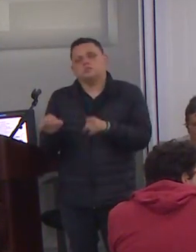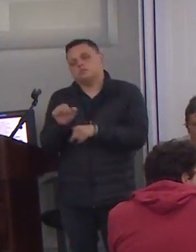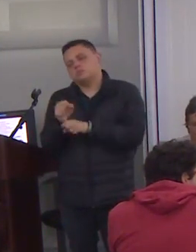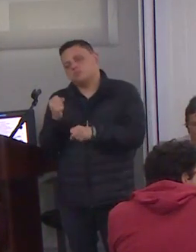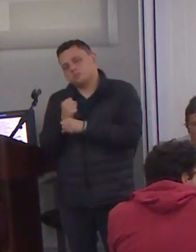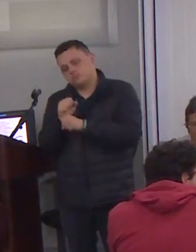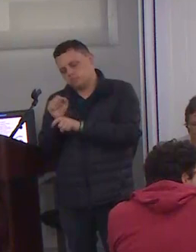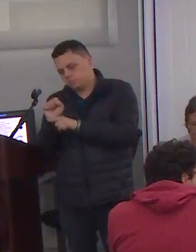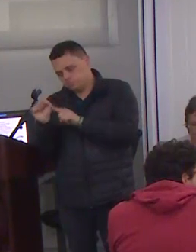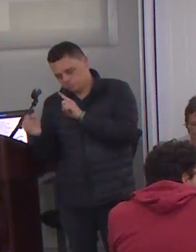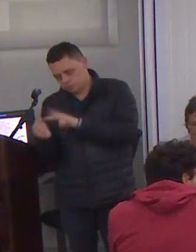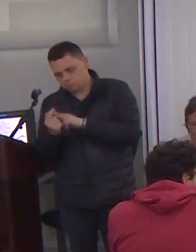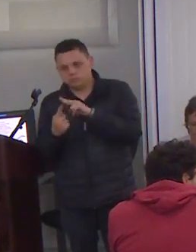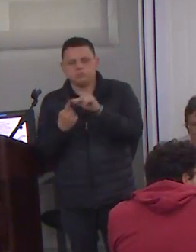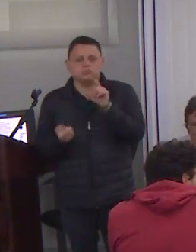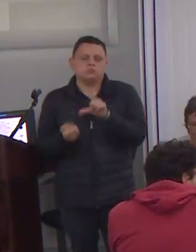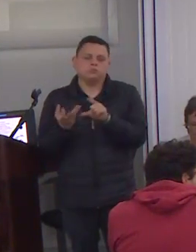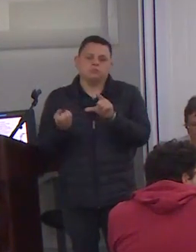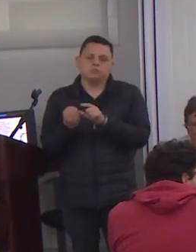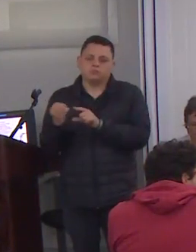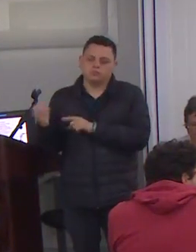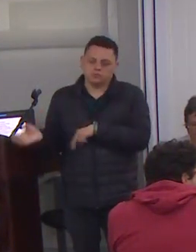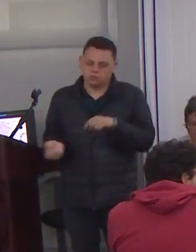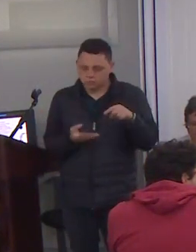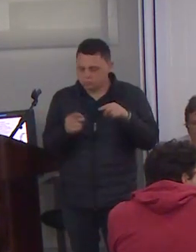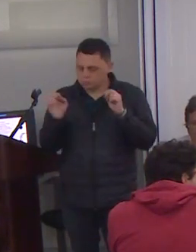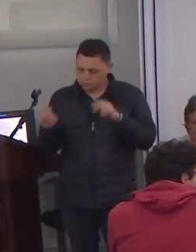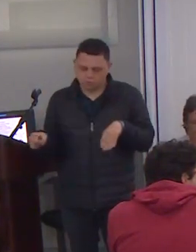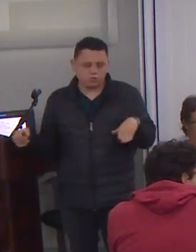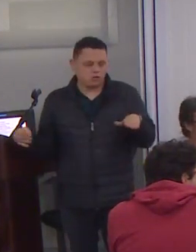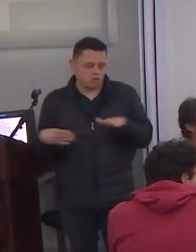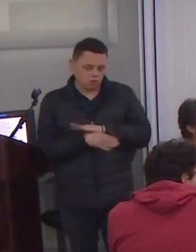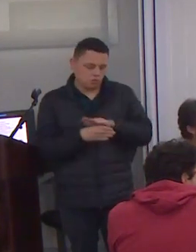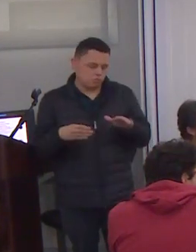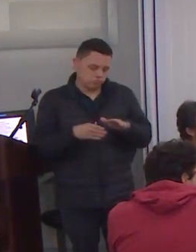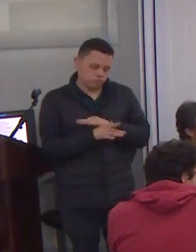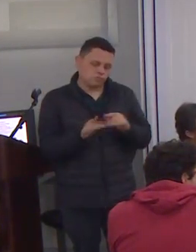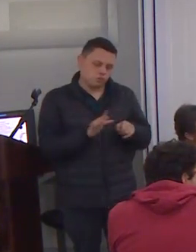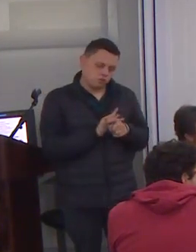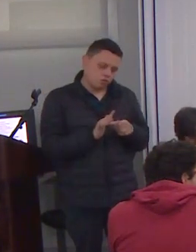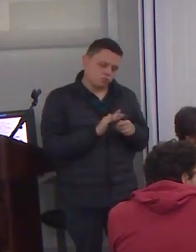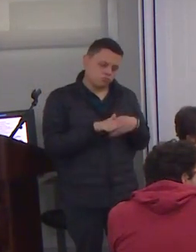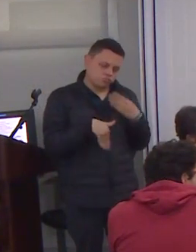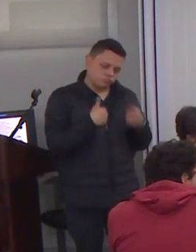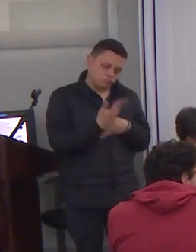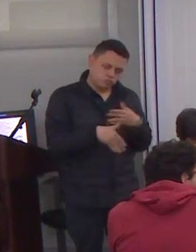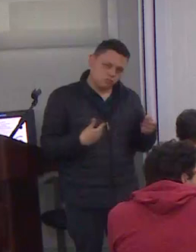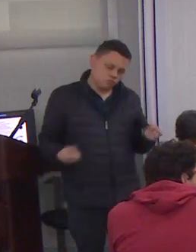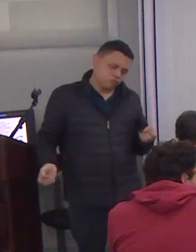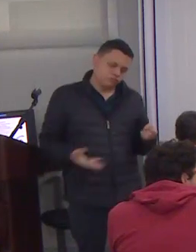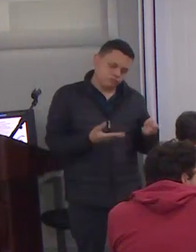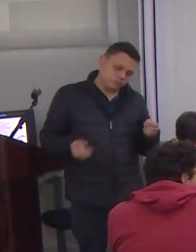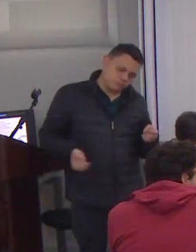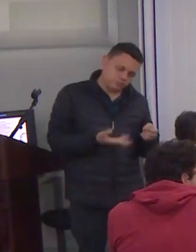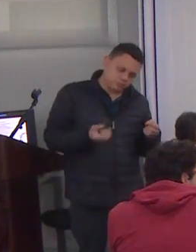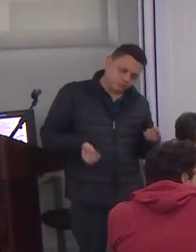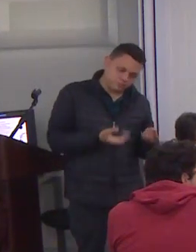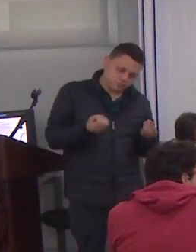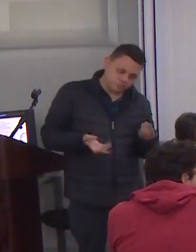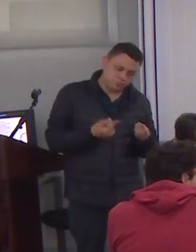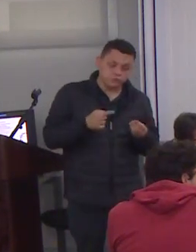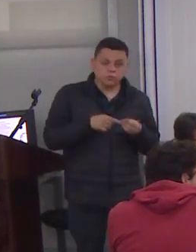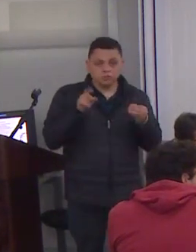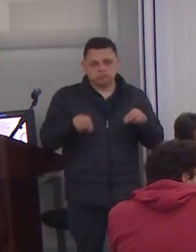social de la licenciatura en educación que pudieran intervenir digamos a nivel de esos procesos entonces es